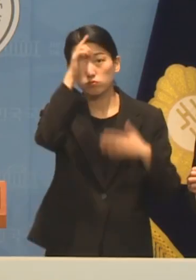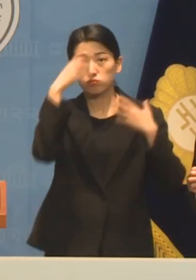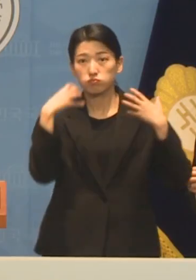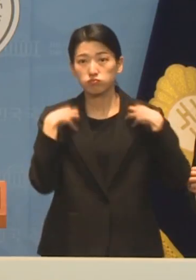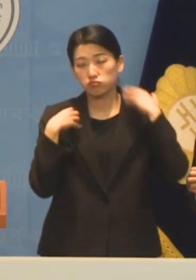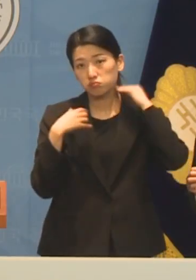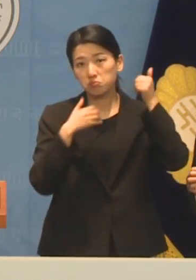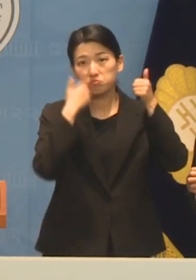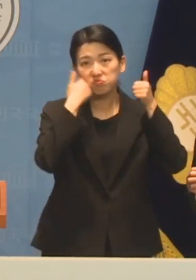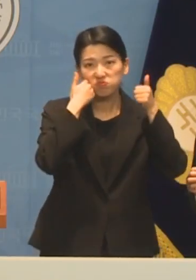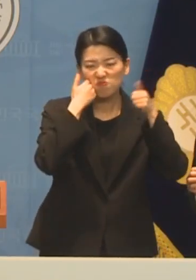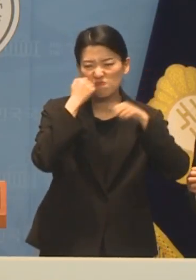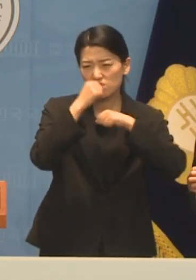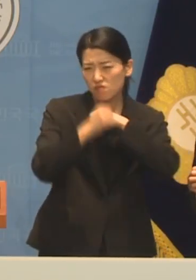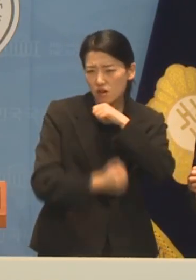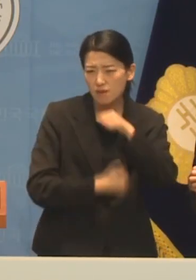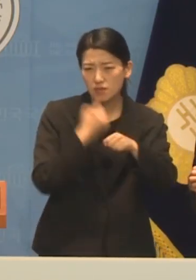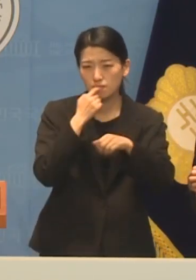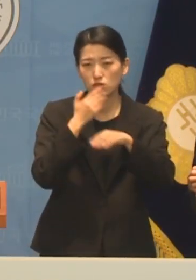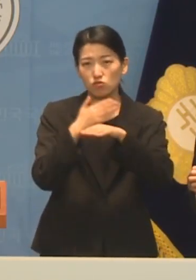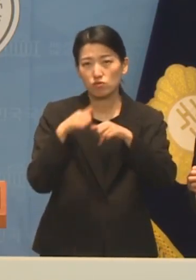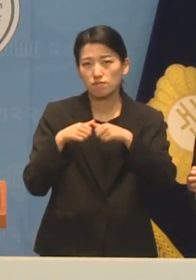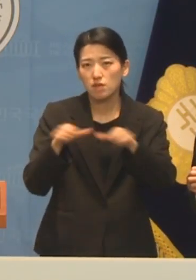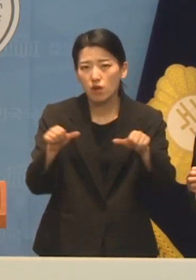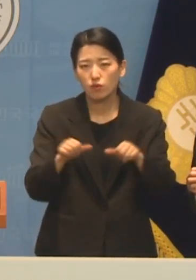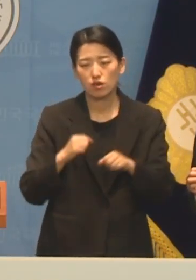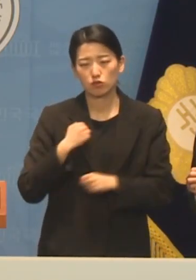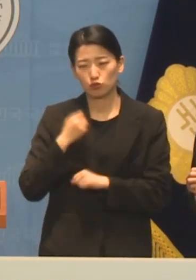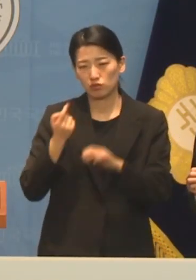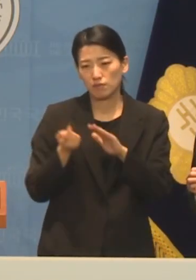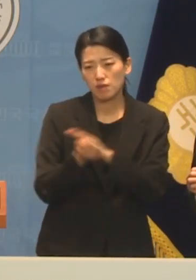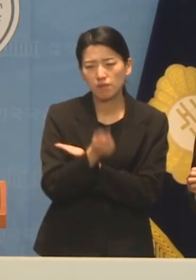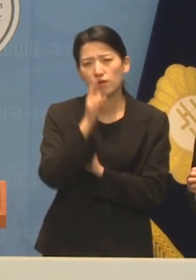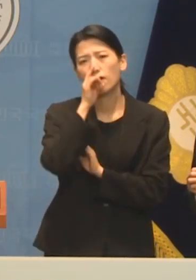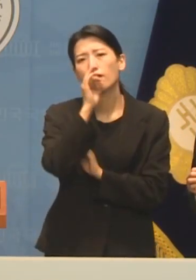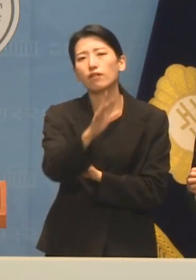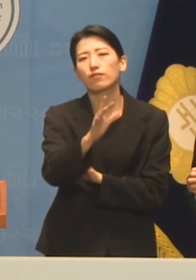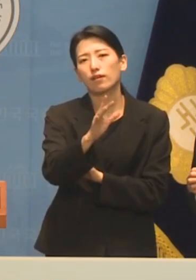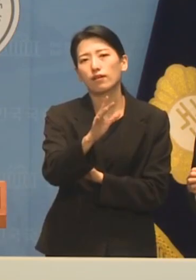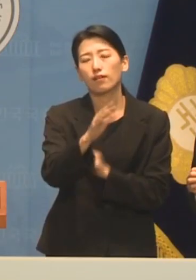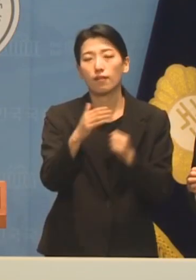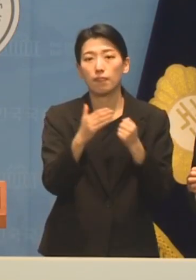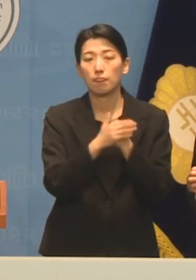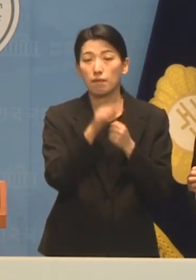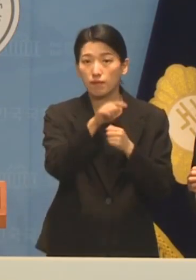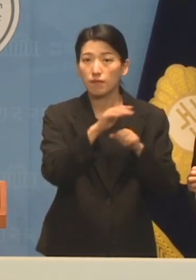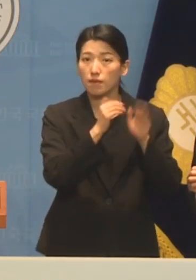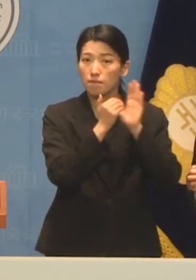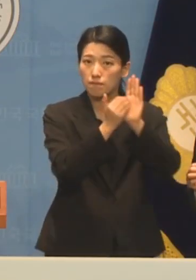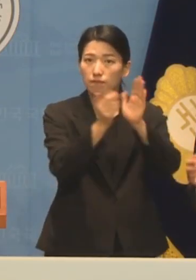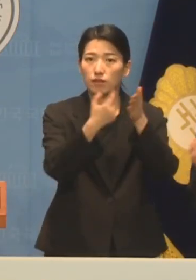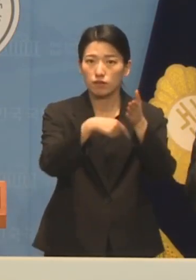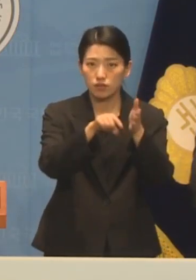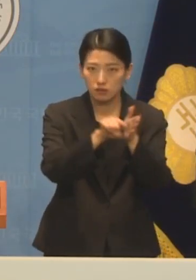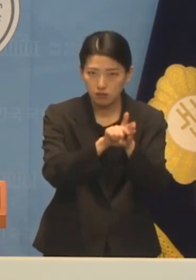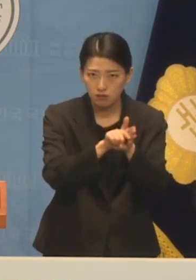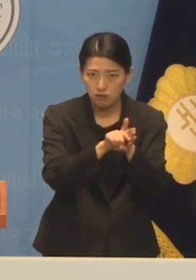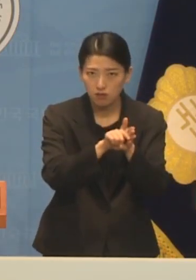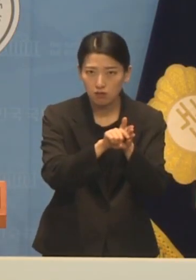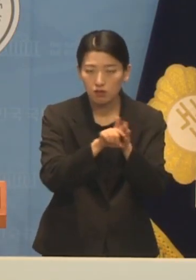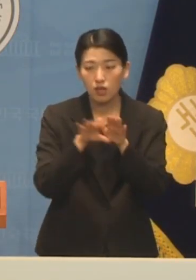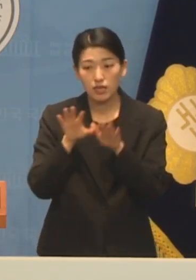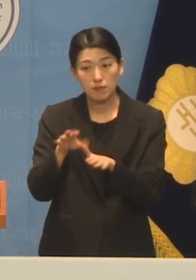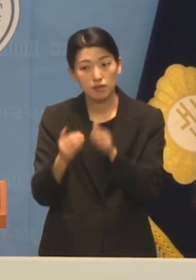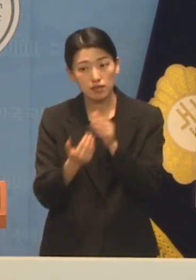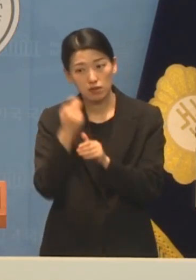질서와 민주주의가 위기에 처하지 않도록 이번 기회에 확실하게 그리고 철저하게